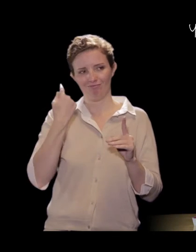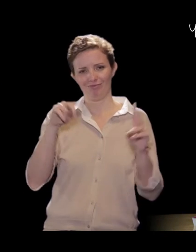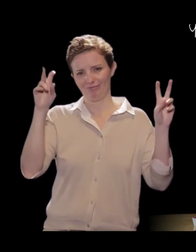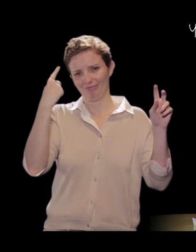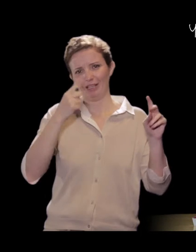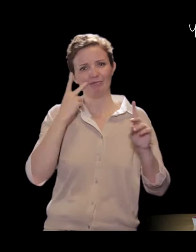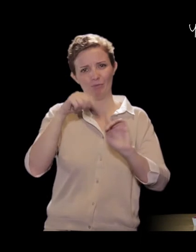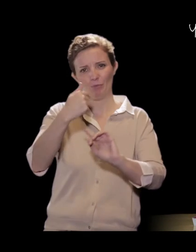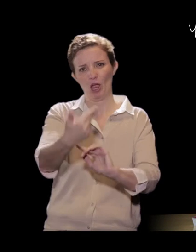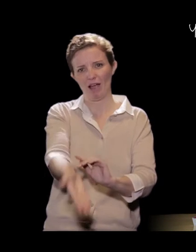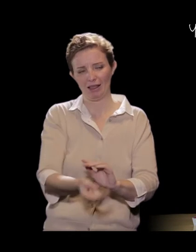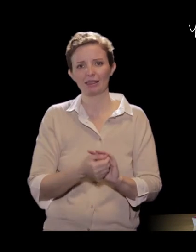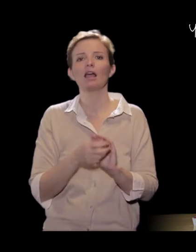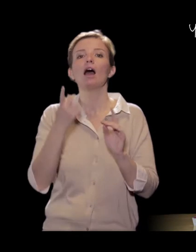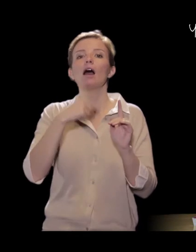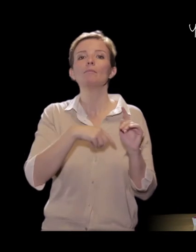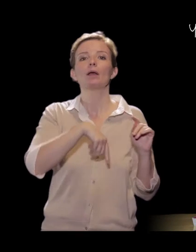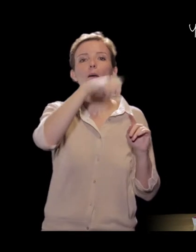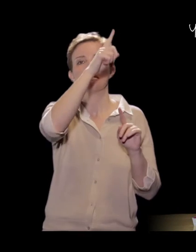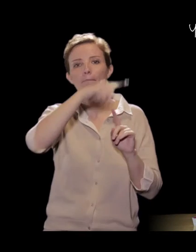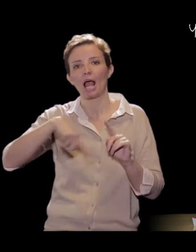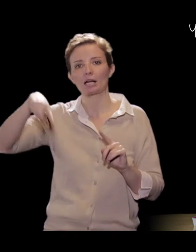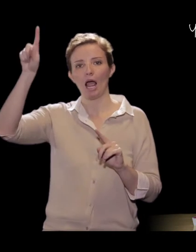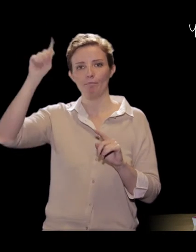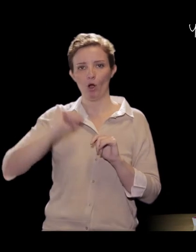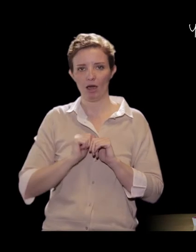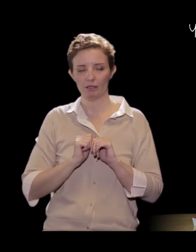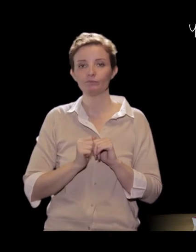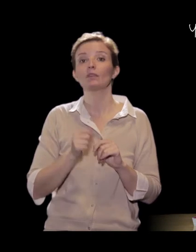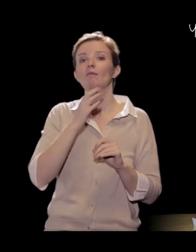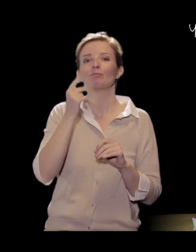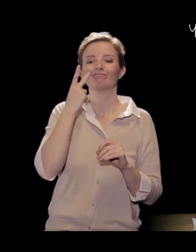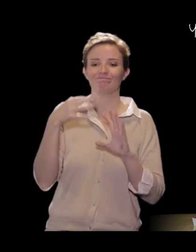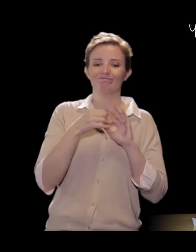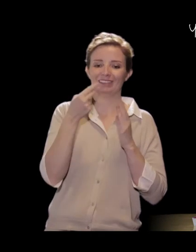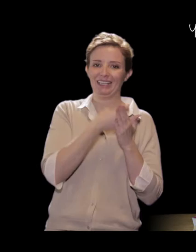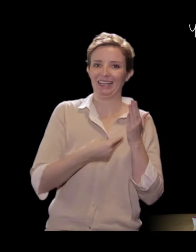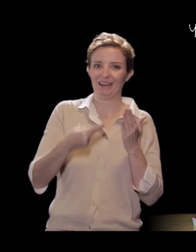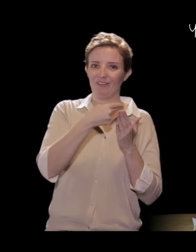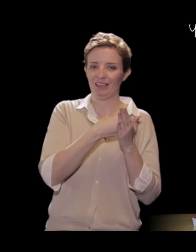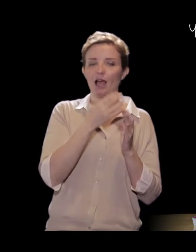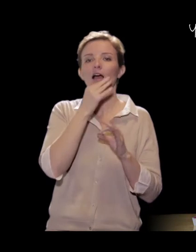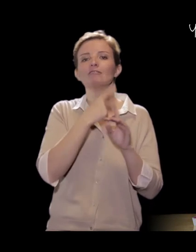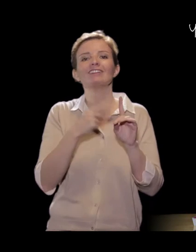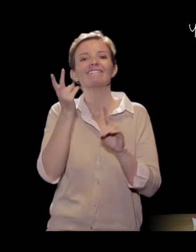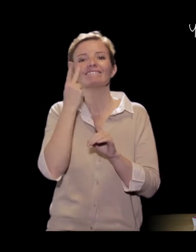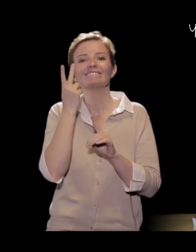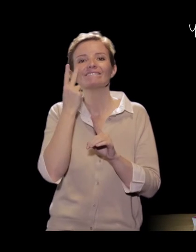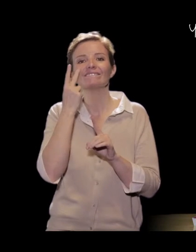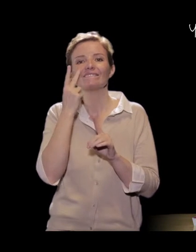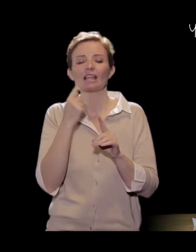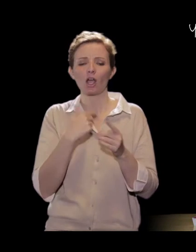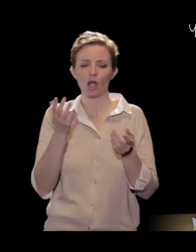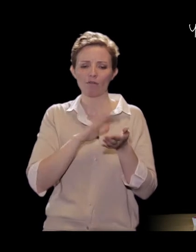lezioni è quella di una parabola per cui ragionando per via grafica noi vogliamo vedere quali sono i valori